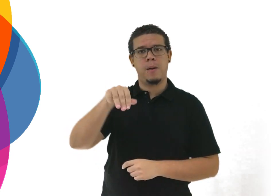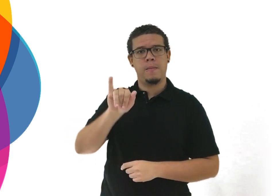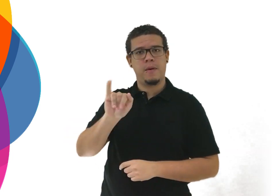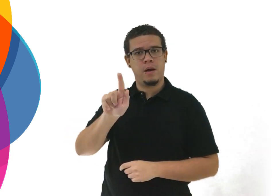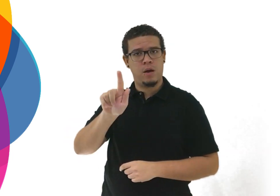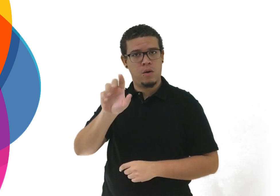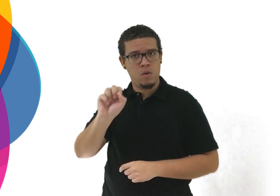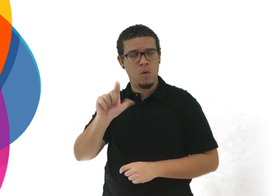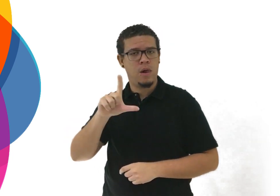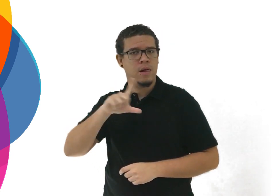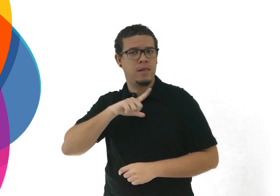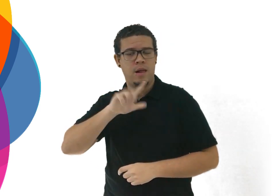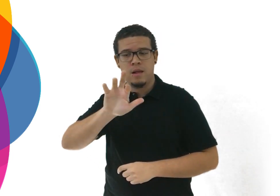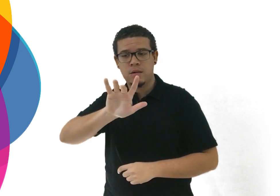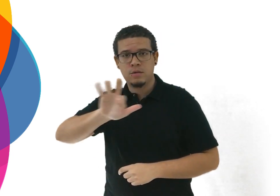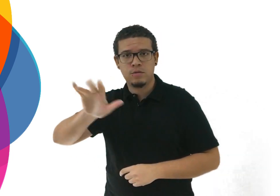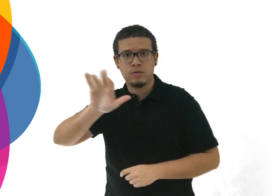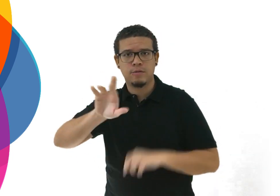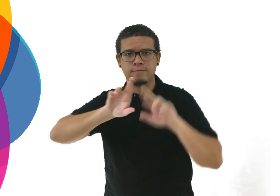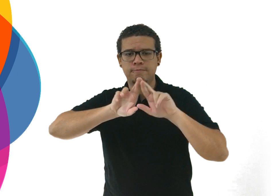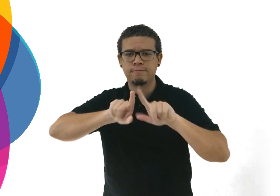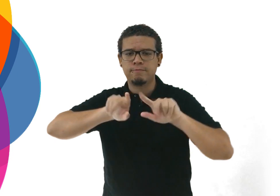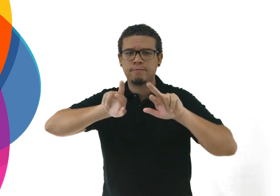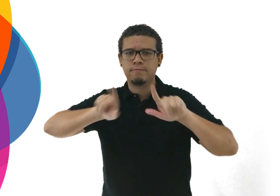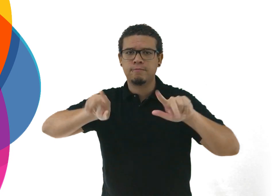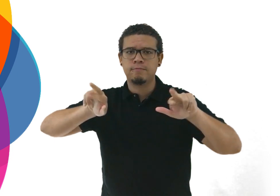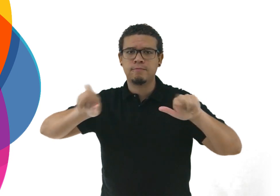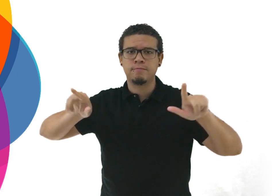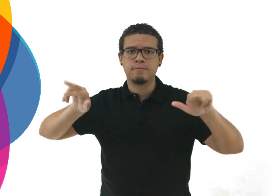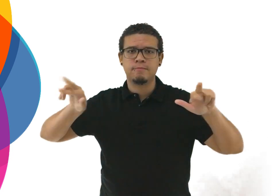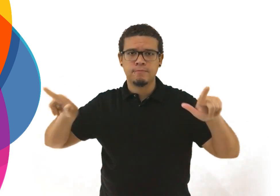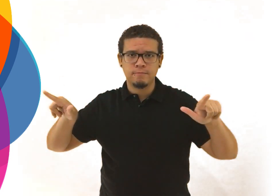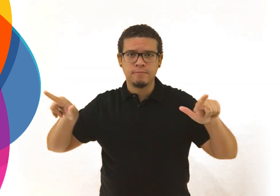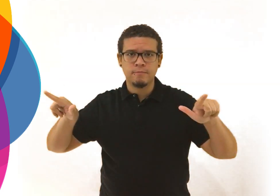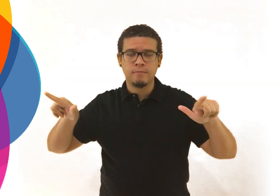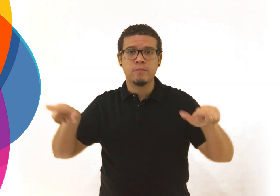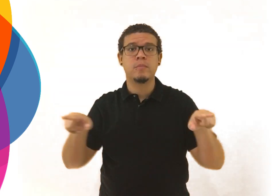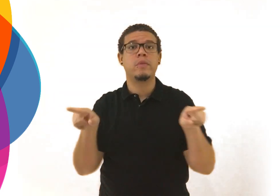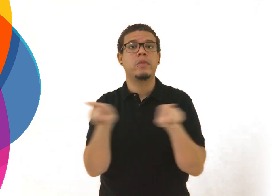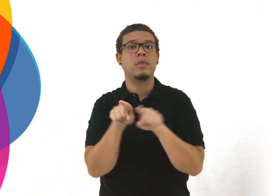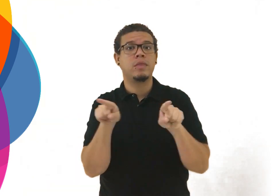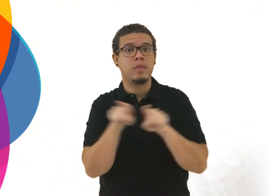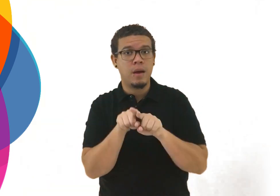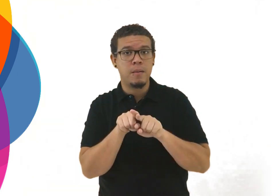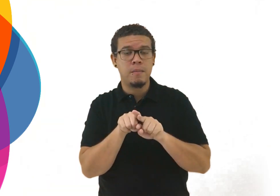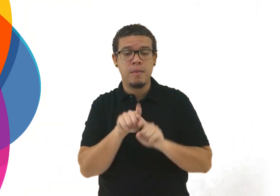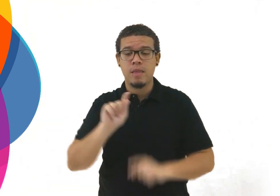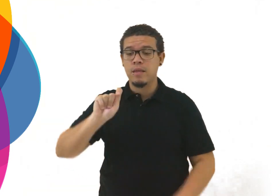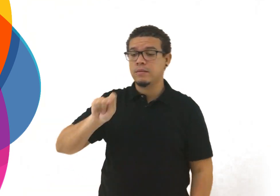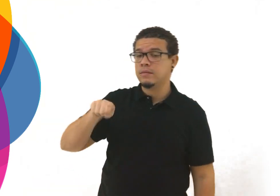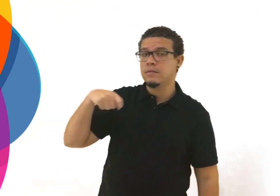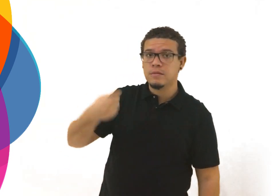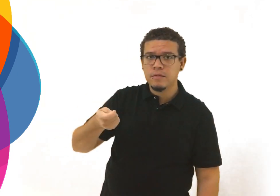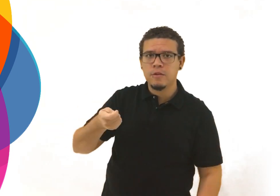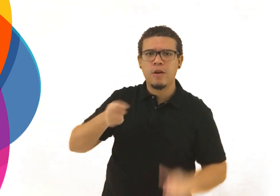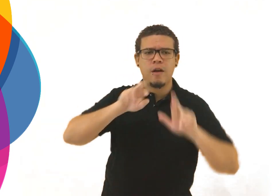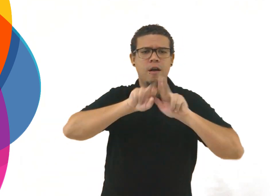E aí, vocês perceberam que a sinalização da palavra amigo teve a